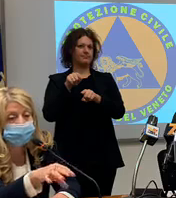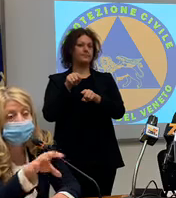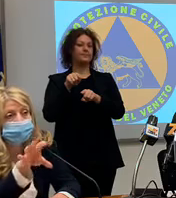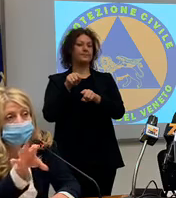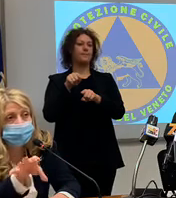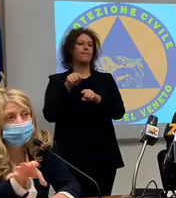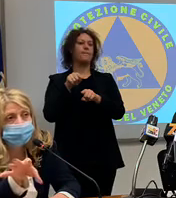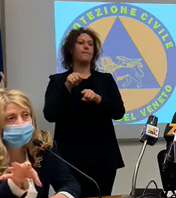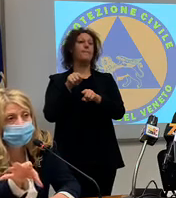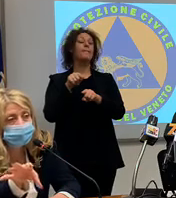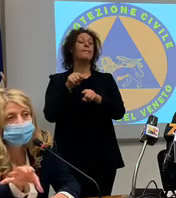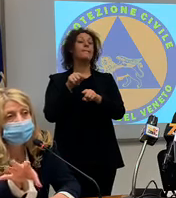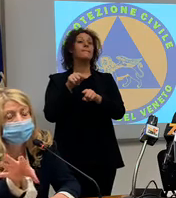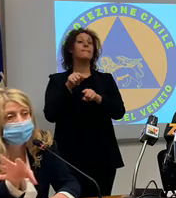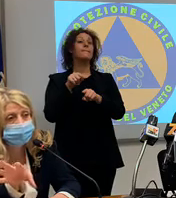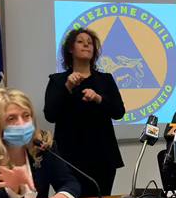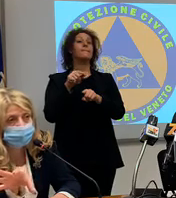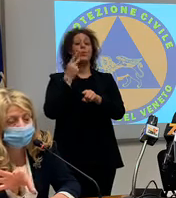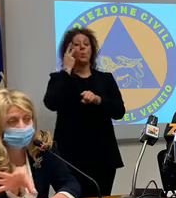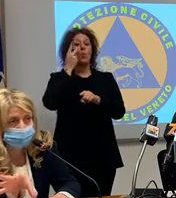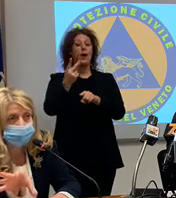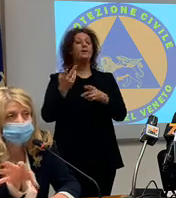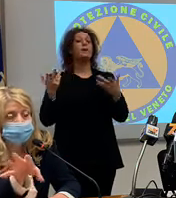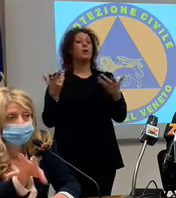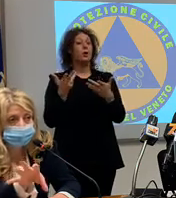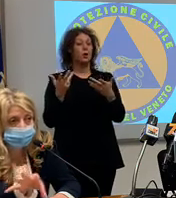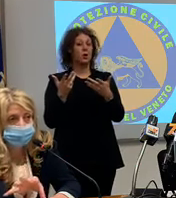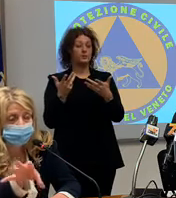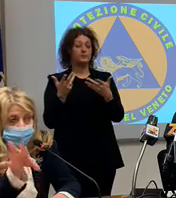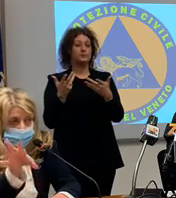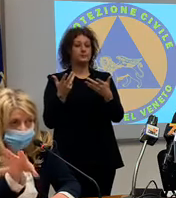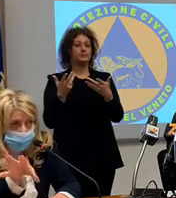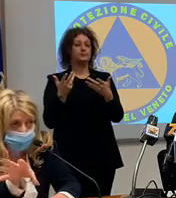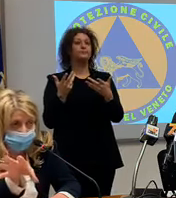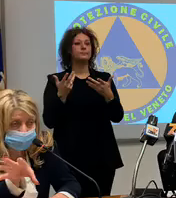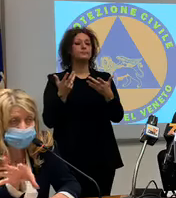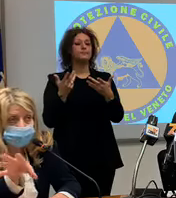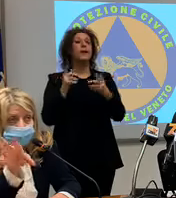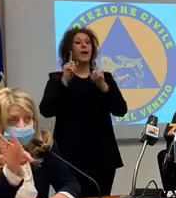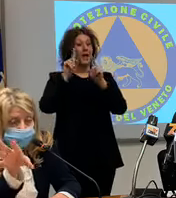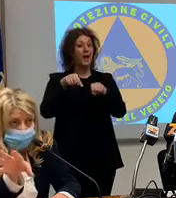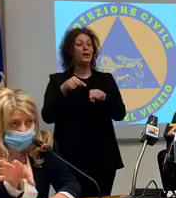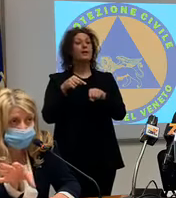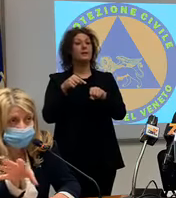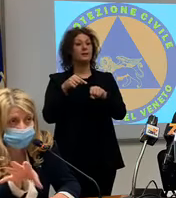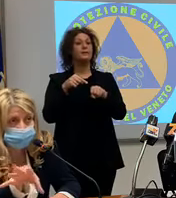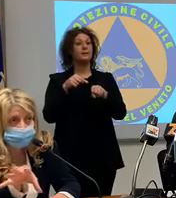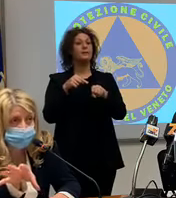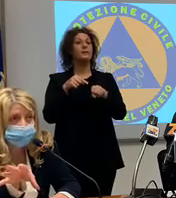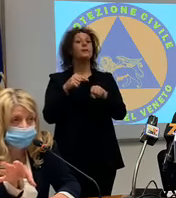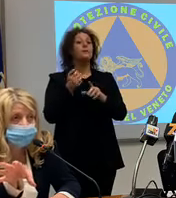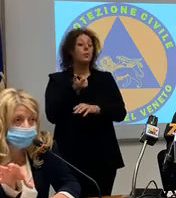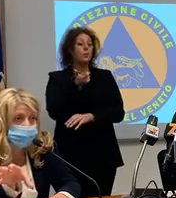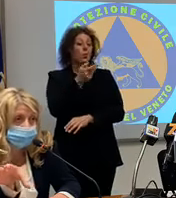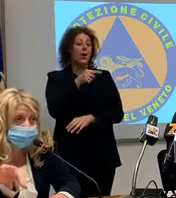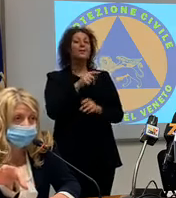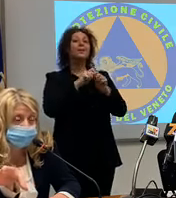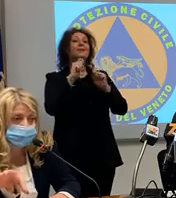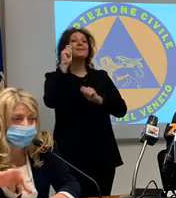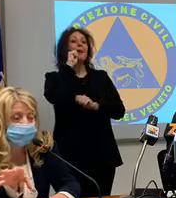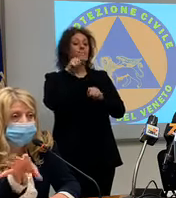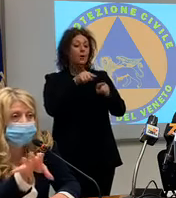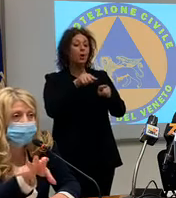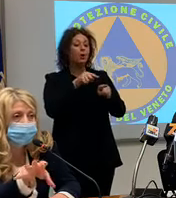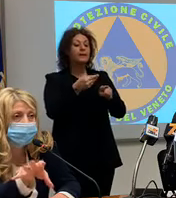epidemiologia che è quella di considerare la proporzione di tamponi che ci permettono di individuare